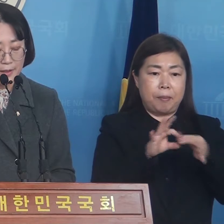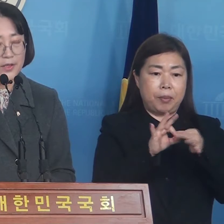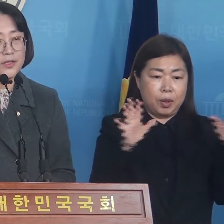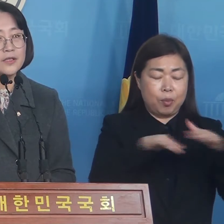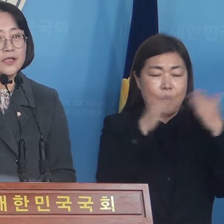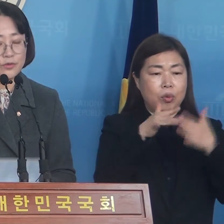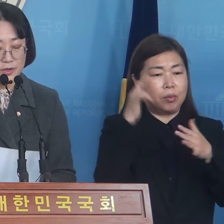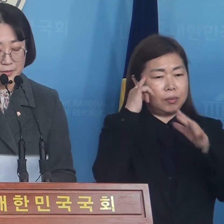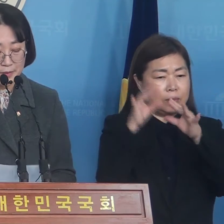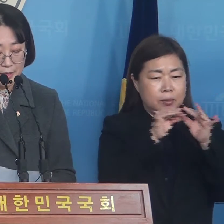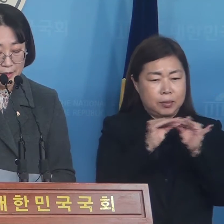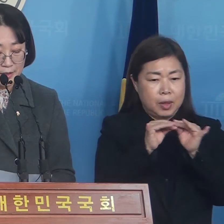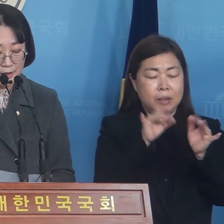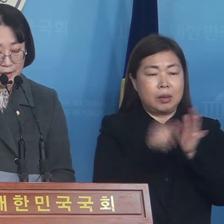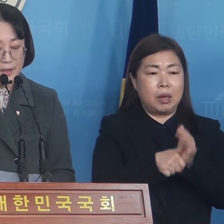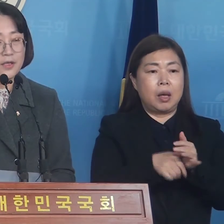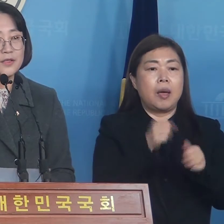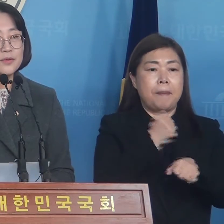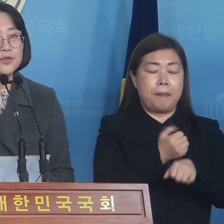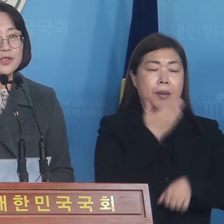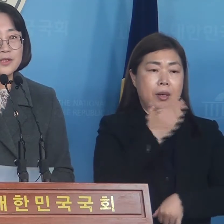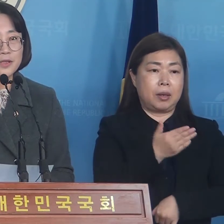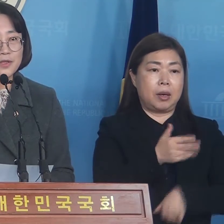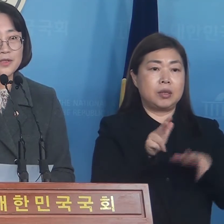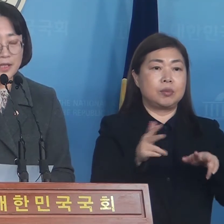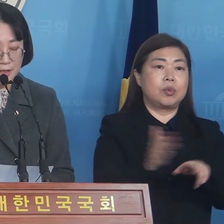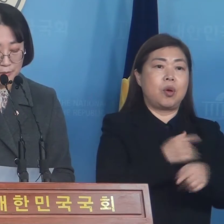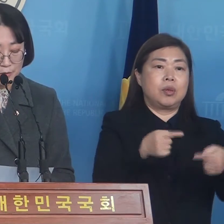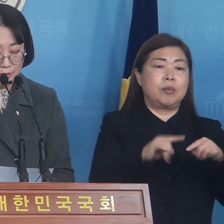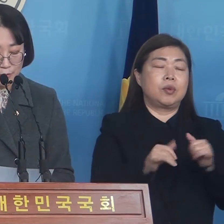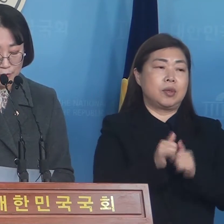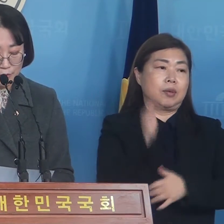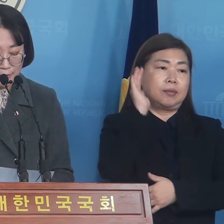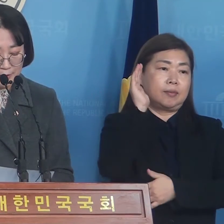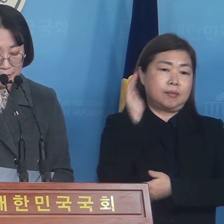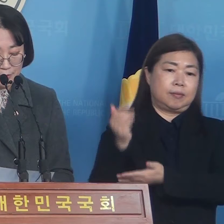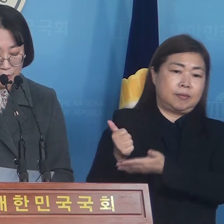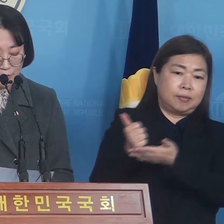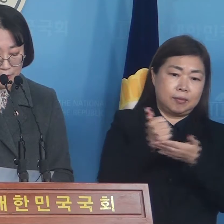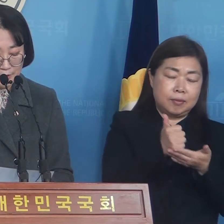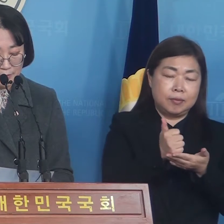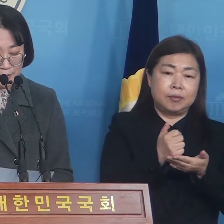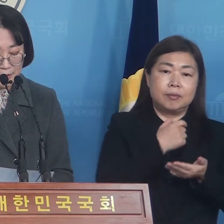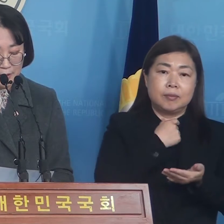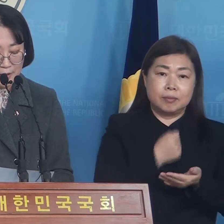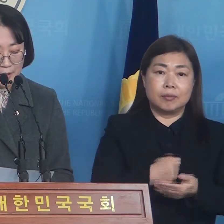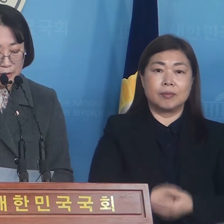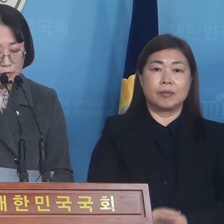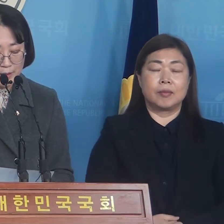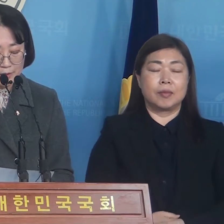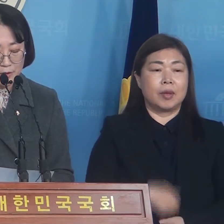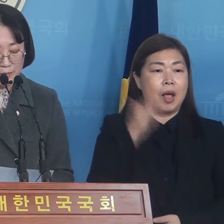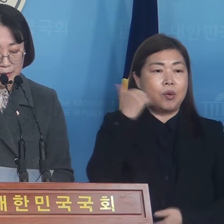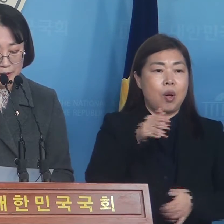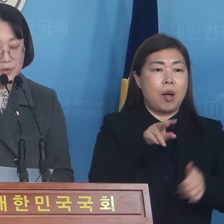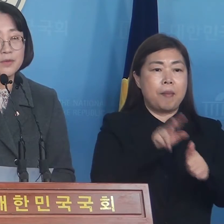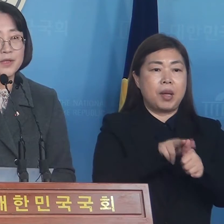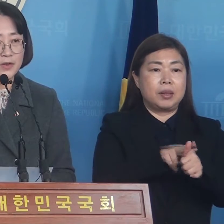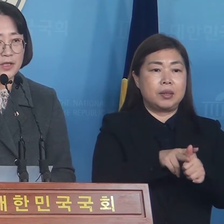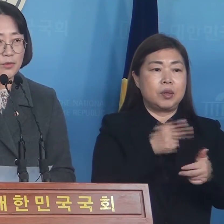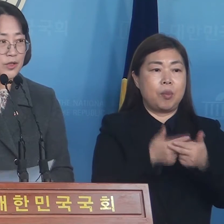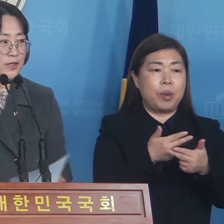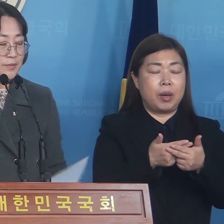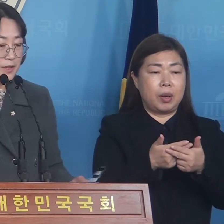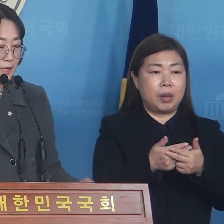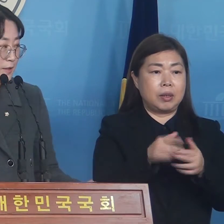맞댈 때 이행될 수 있습니다. 지금부터는 참석자 분들을 모시고 말씀을 듣도록 하겠습니다. 한국마트협회